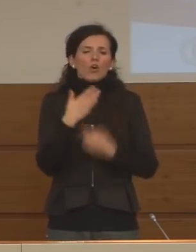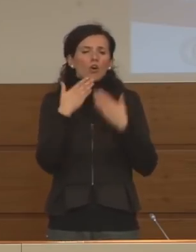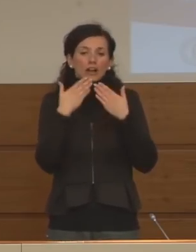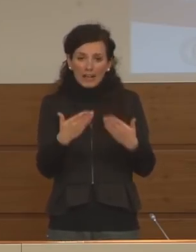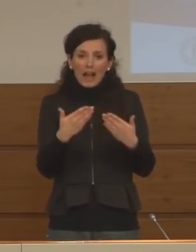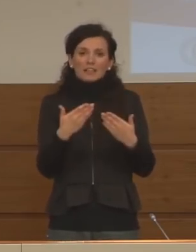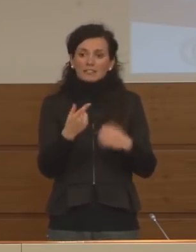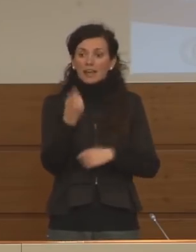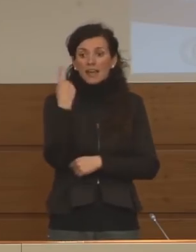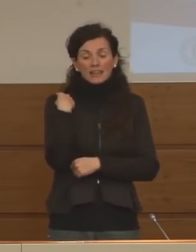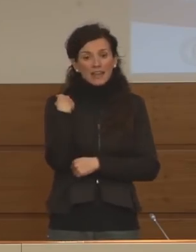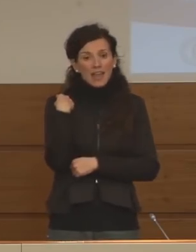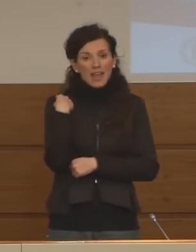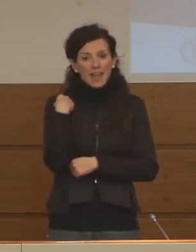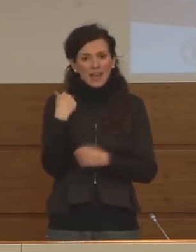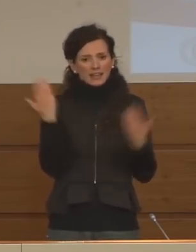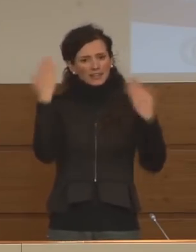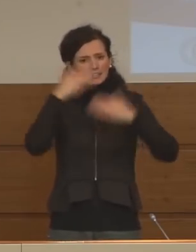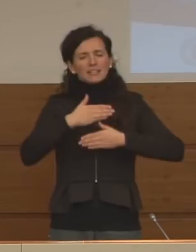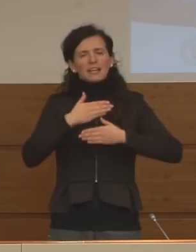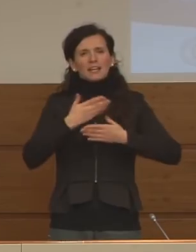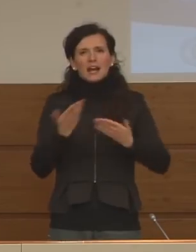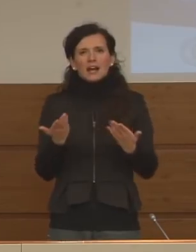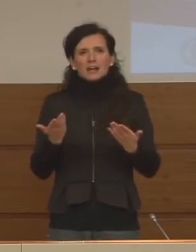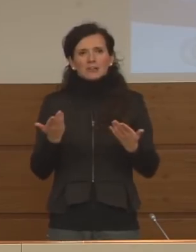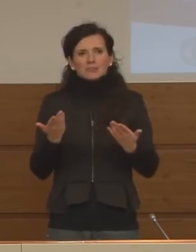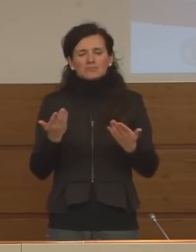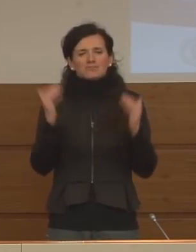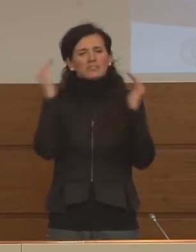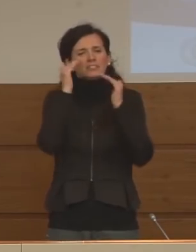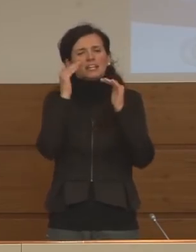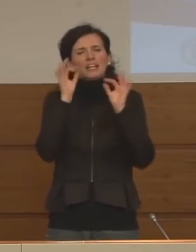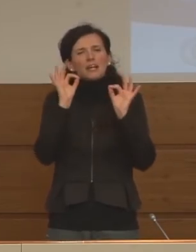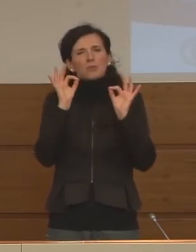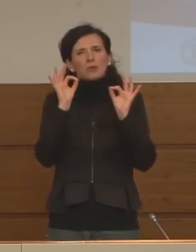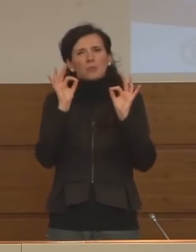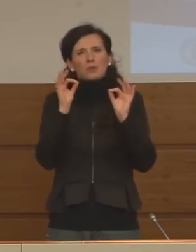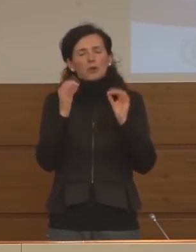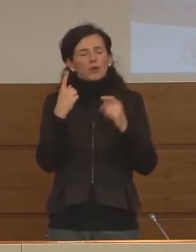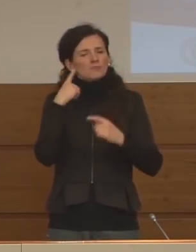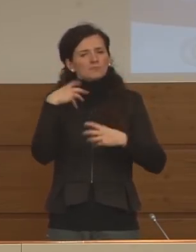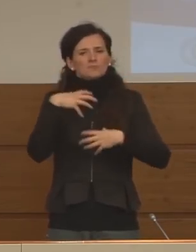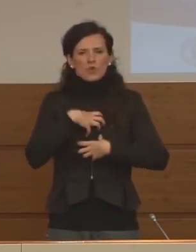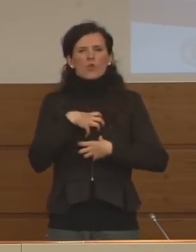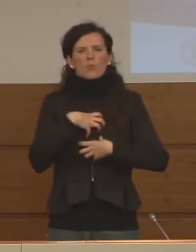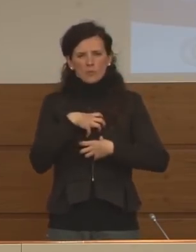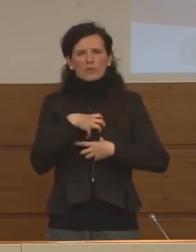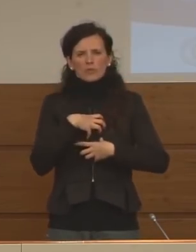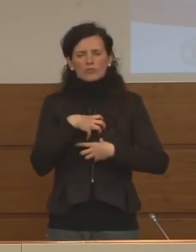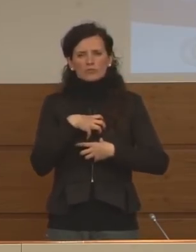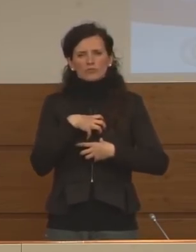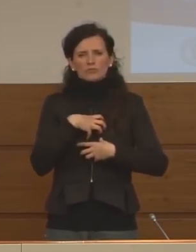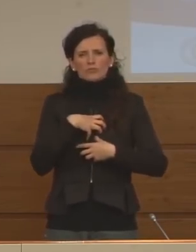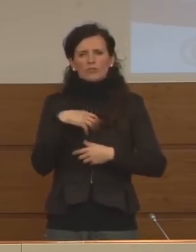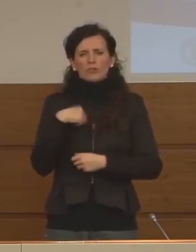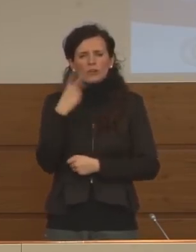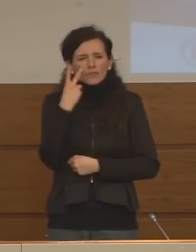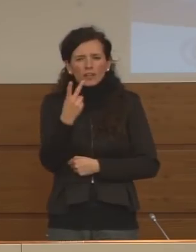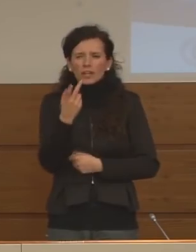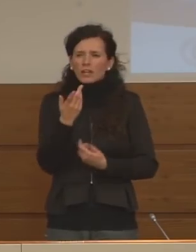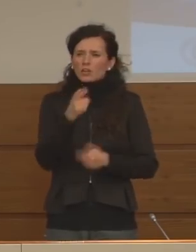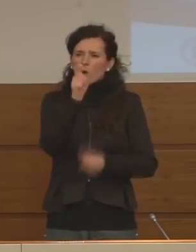sera è stata una serata quasi commovente nel vedere l'energia